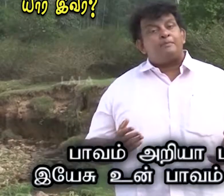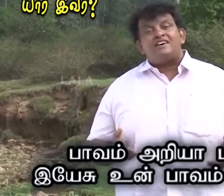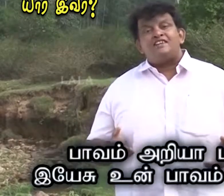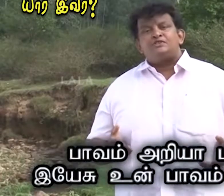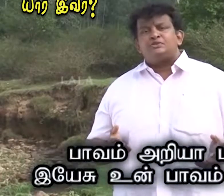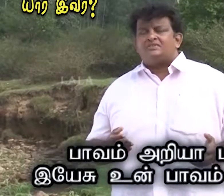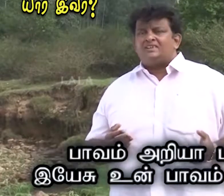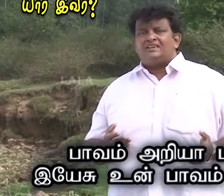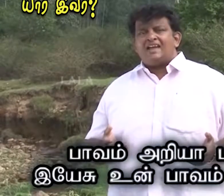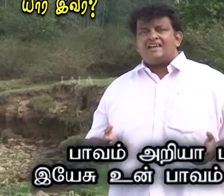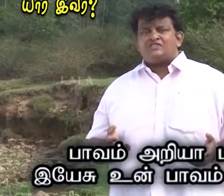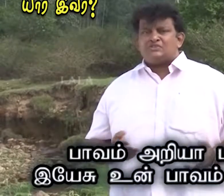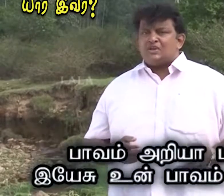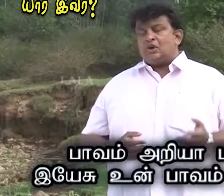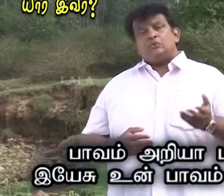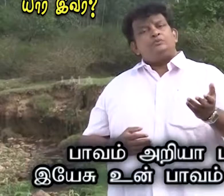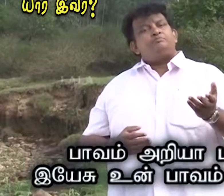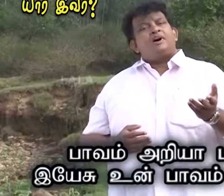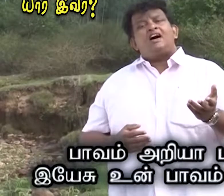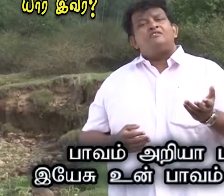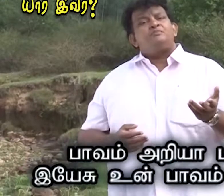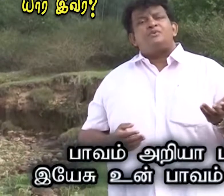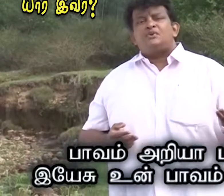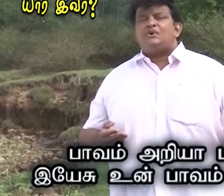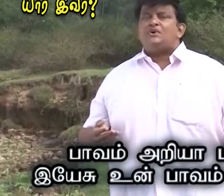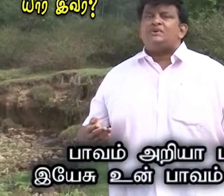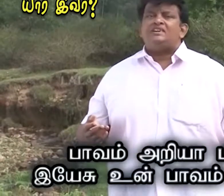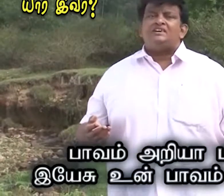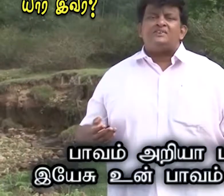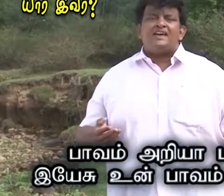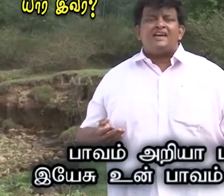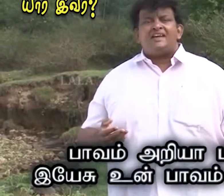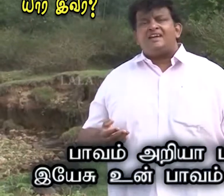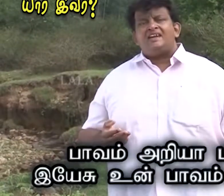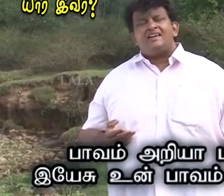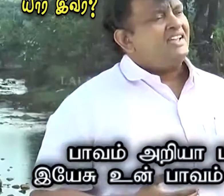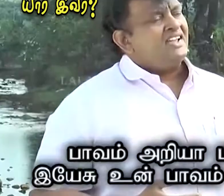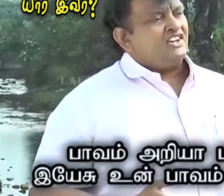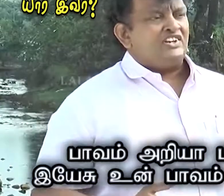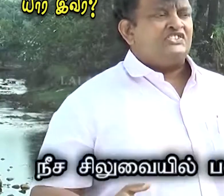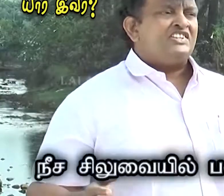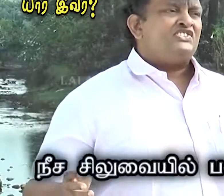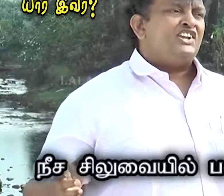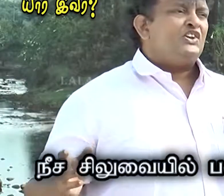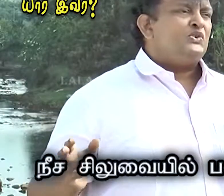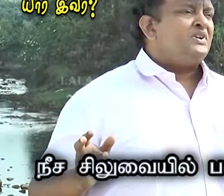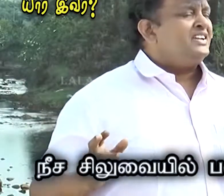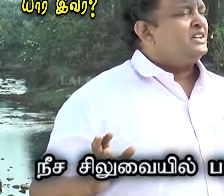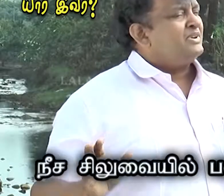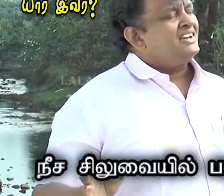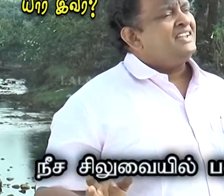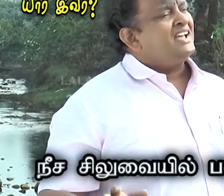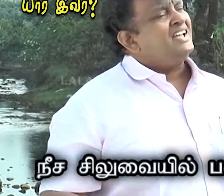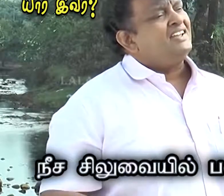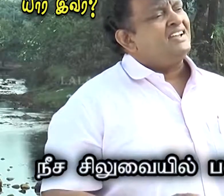பாவமறியா பரிசுத்தரேசு உன் பாவம் போக்கவே, நீச